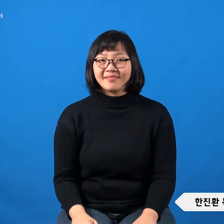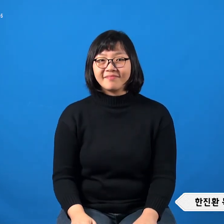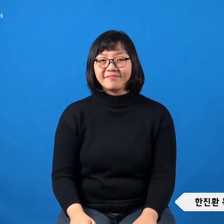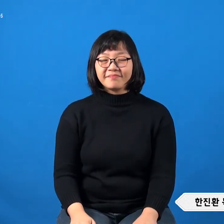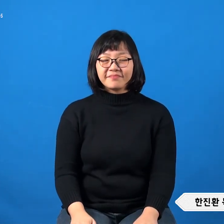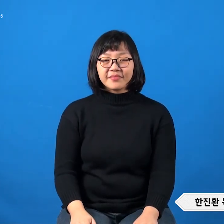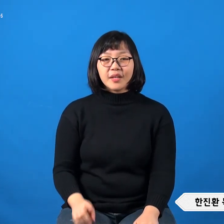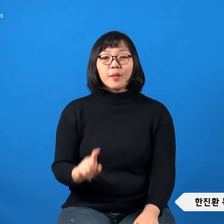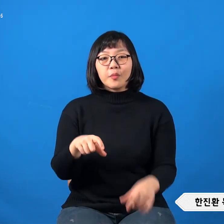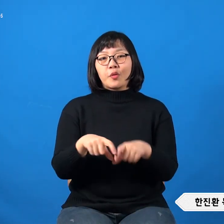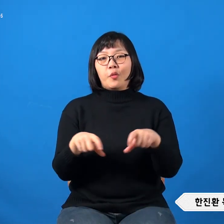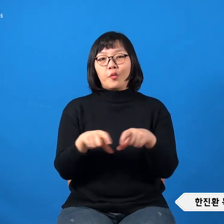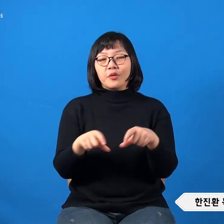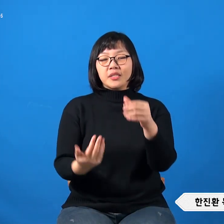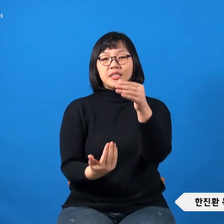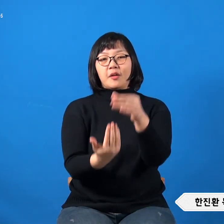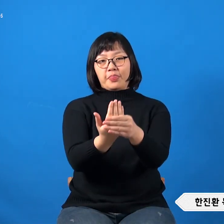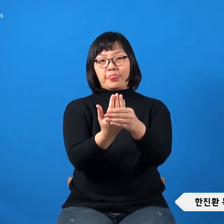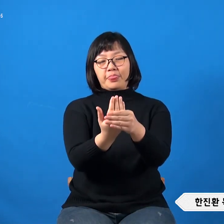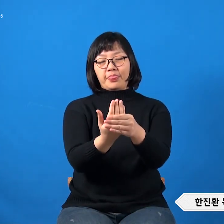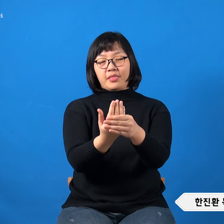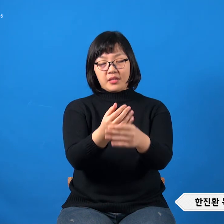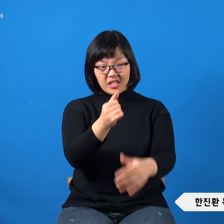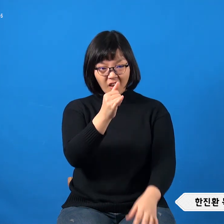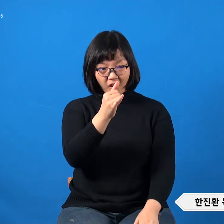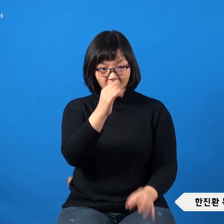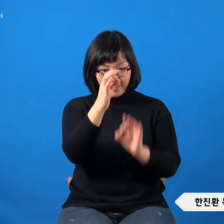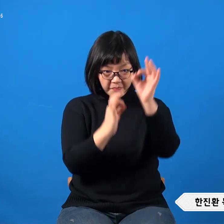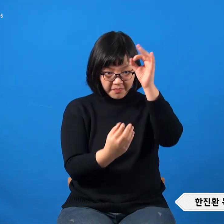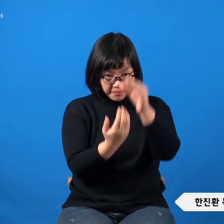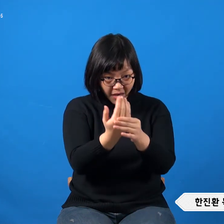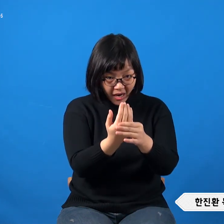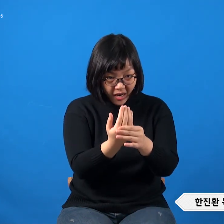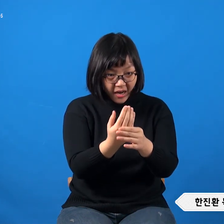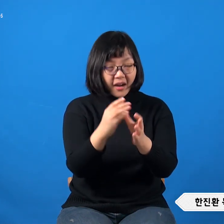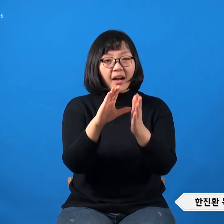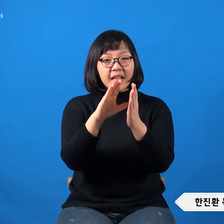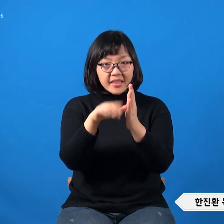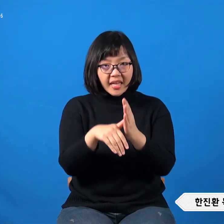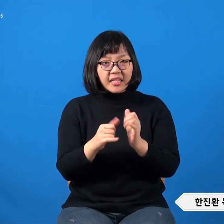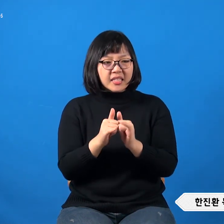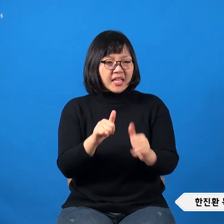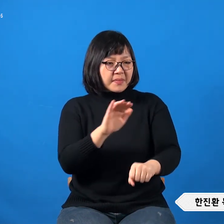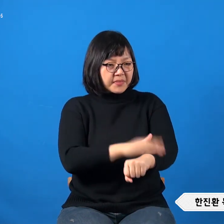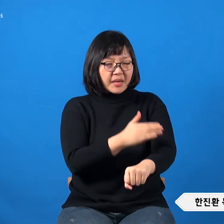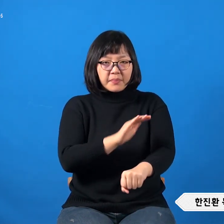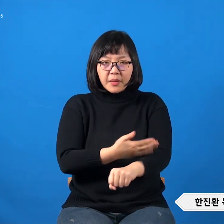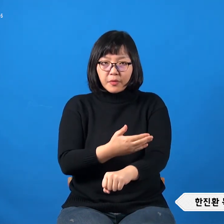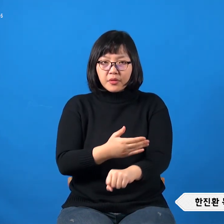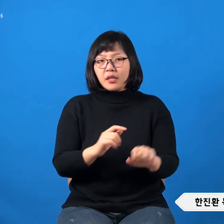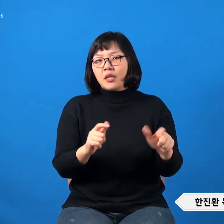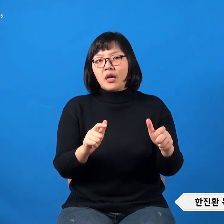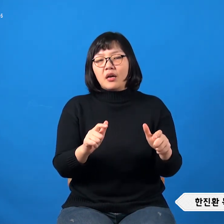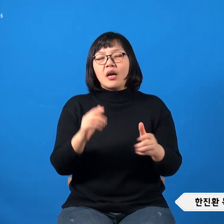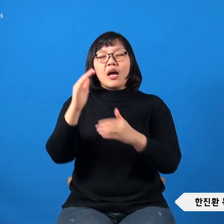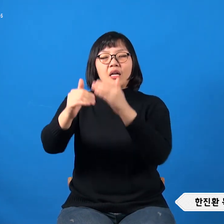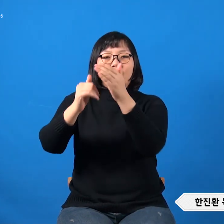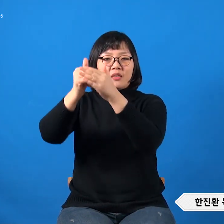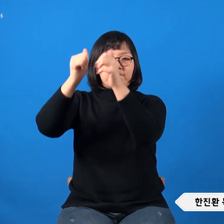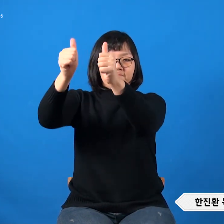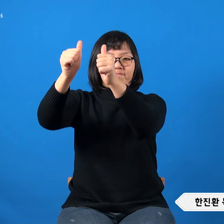인재다 그러지요. 인재가 아니라 심재일 때가 많습니다. 하나님의 심판일 때가